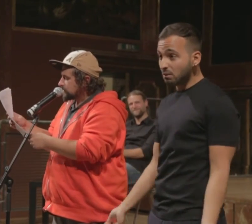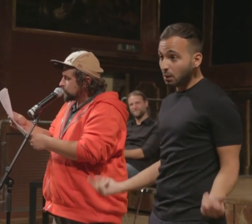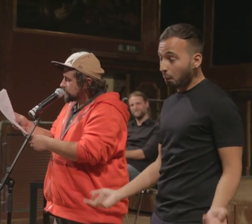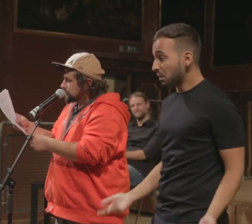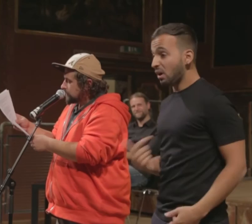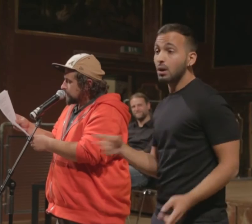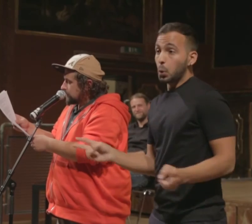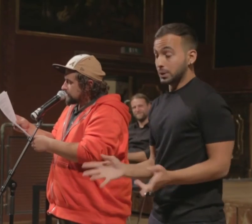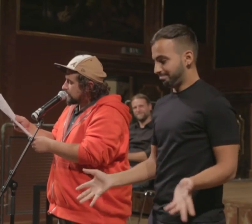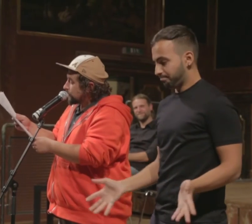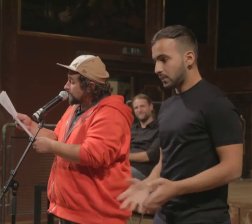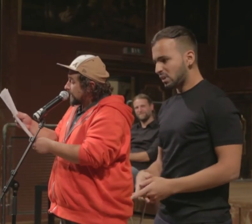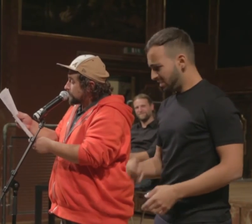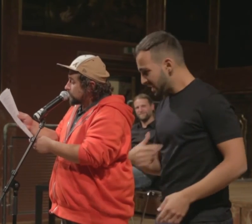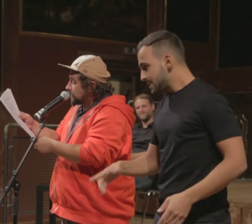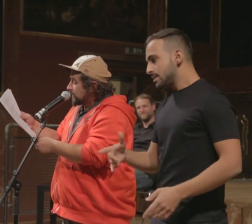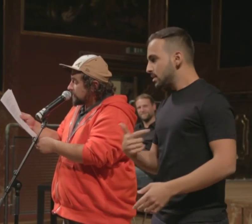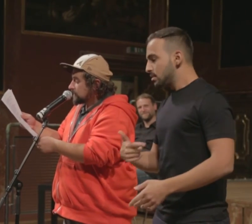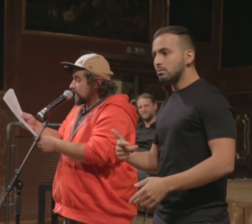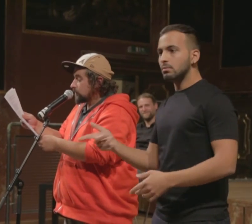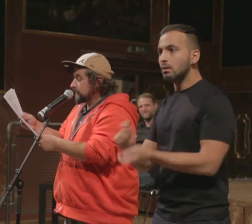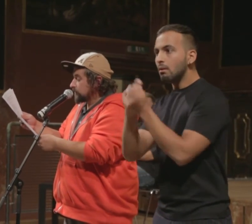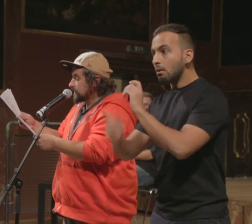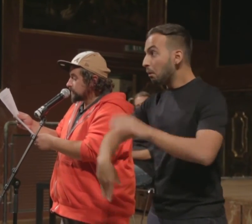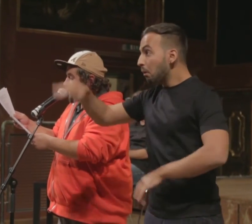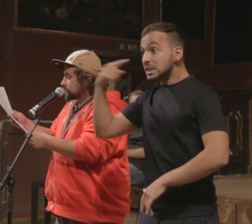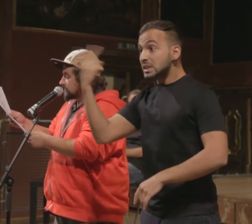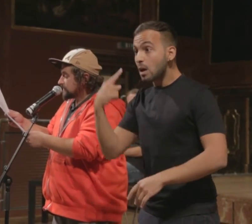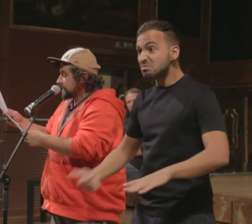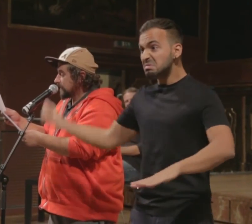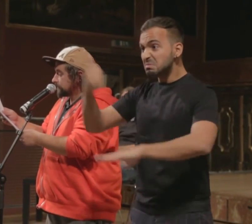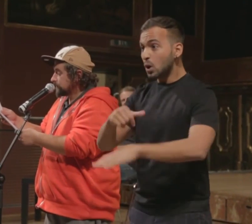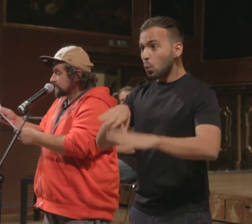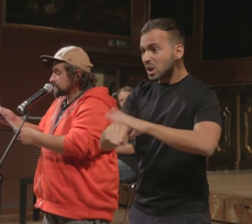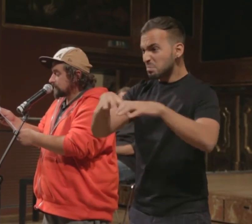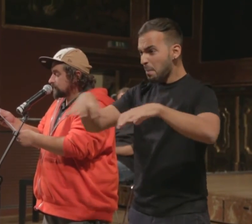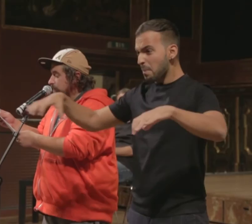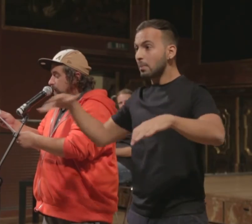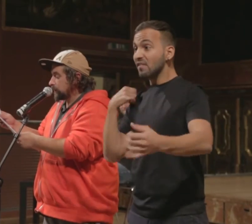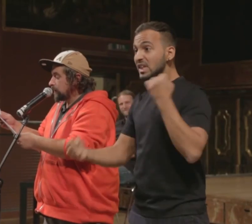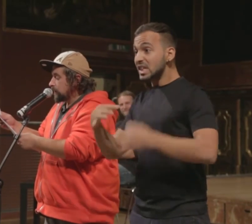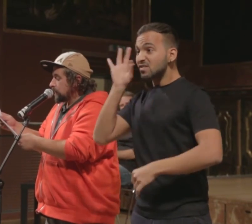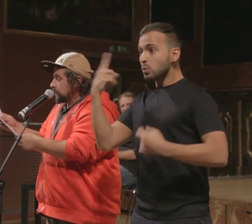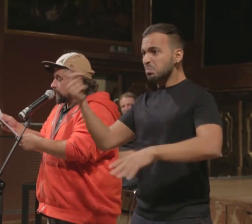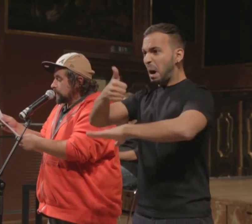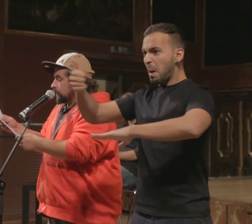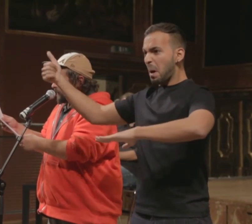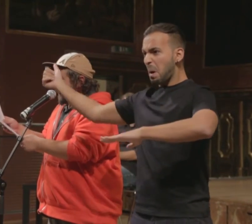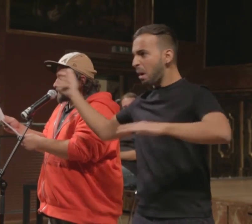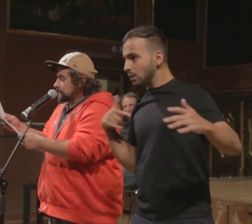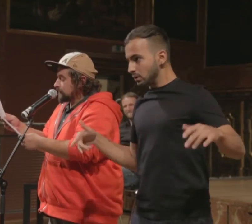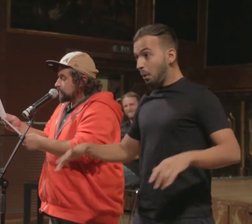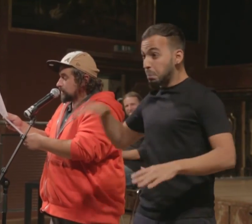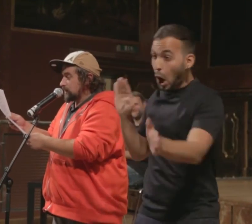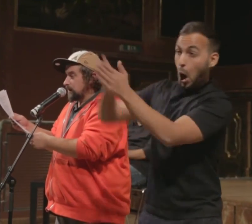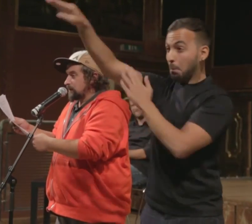Ich mach's kurz. Senat gründete ein Bauunternehmen, machte daraus einen Konzern und jetzt besitzt er eine Kette von Fitnesszentren für Frauen. Und